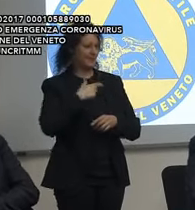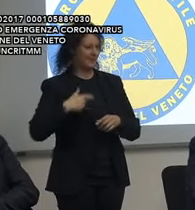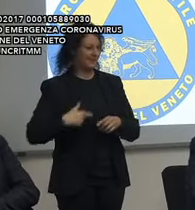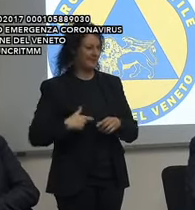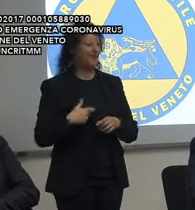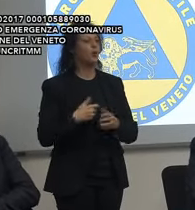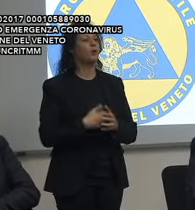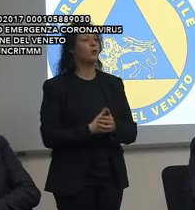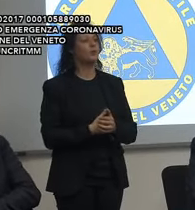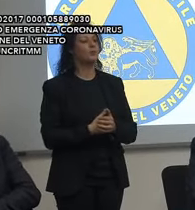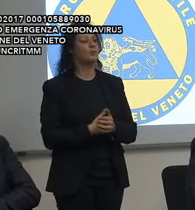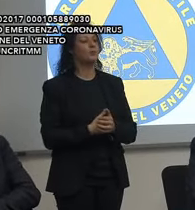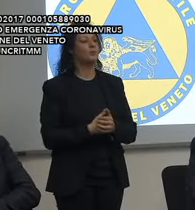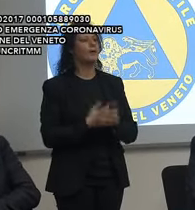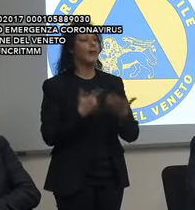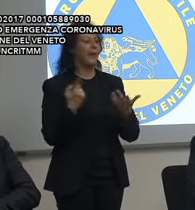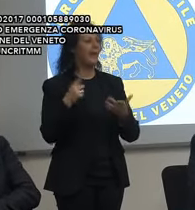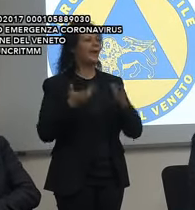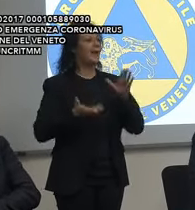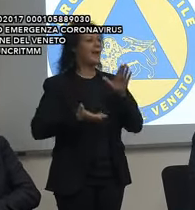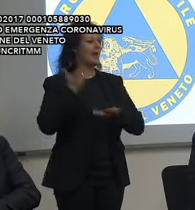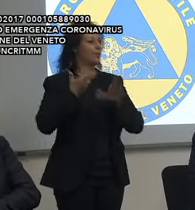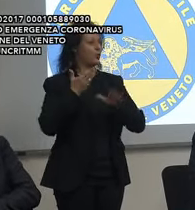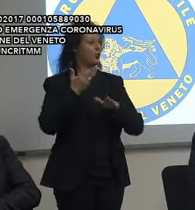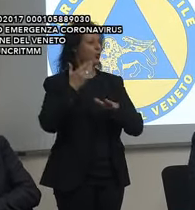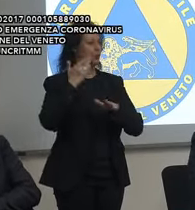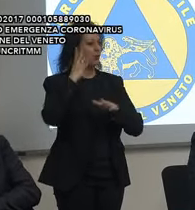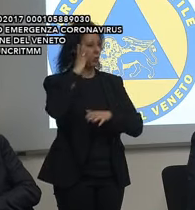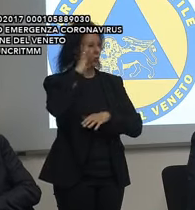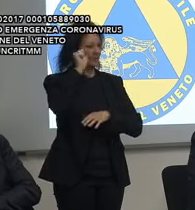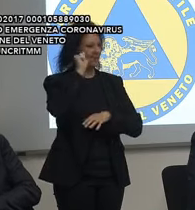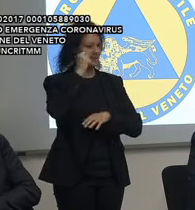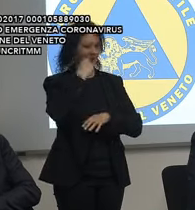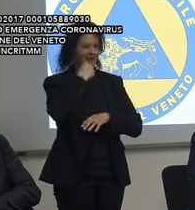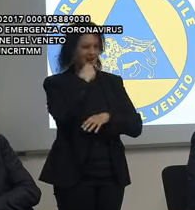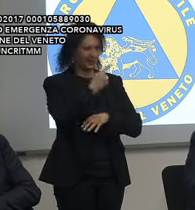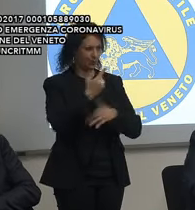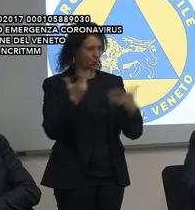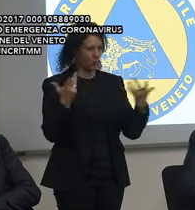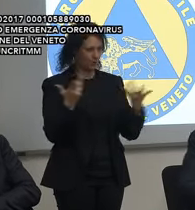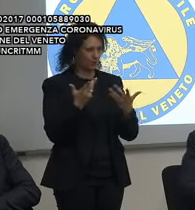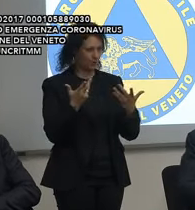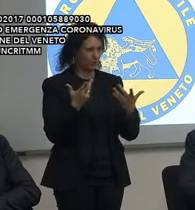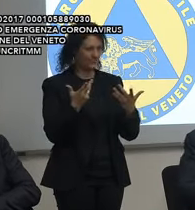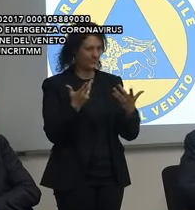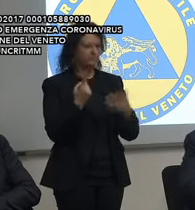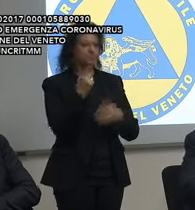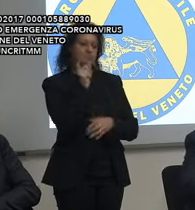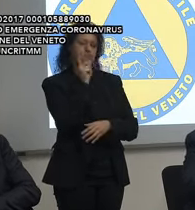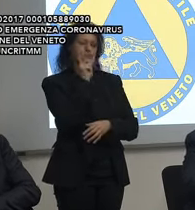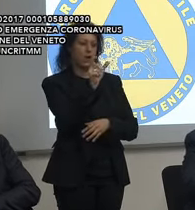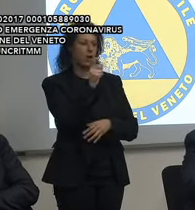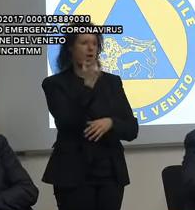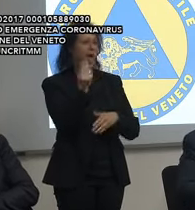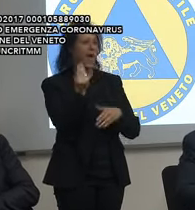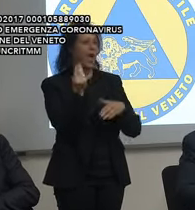poc'anzi anche dal magnifico rettore, che è un aggettivo che non deve passare